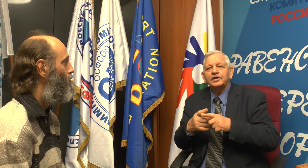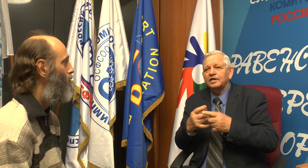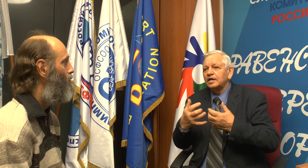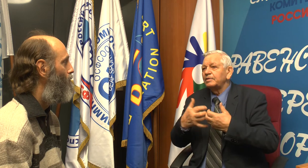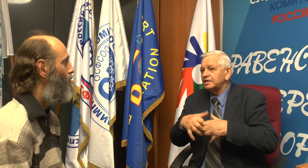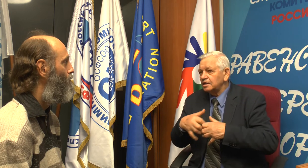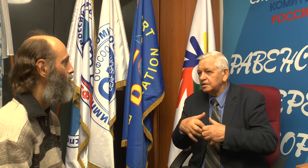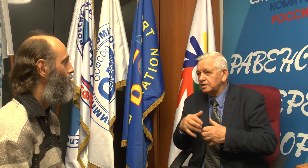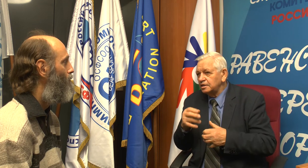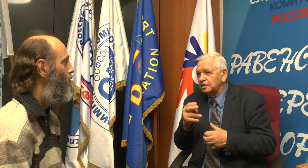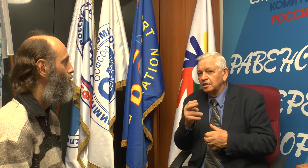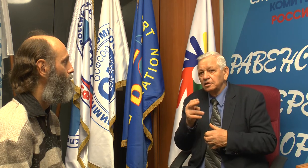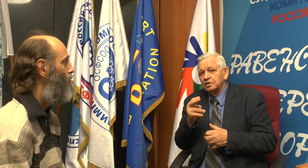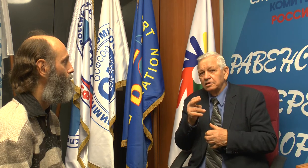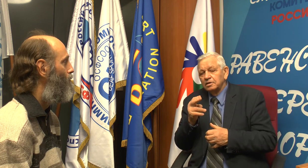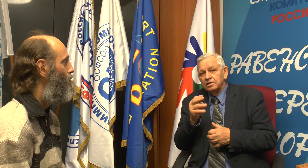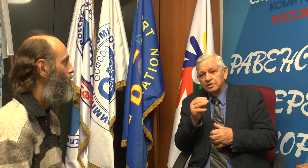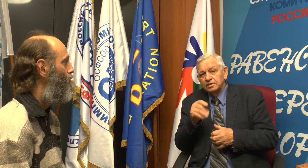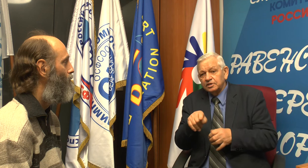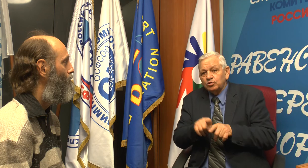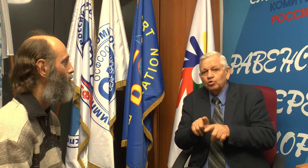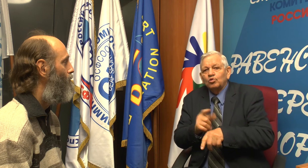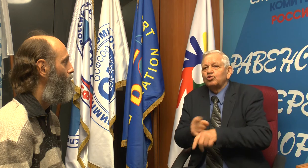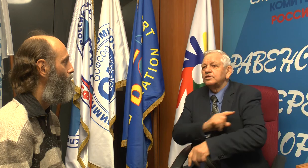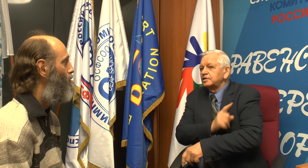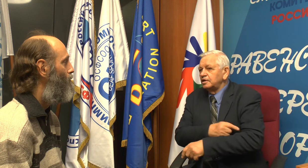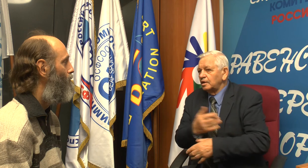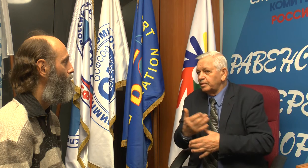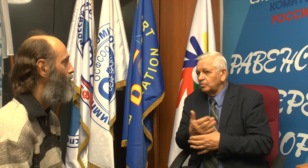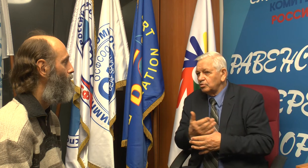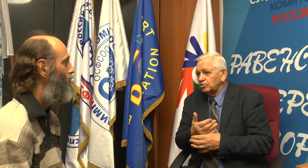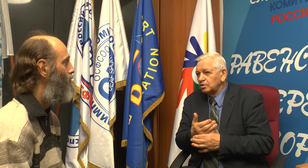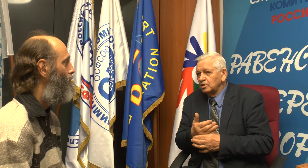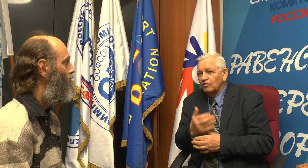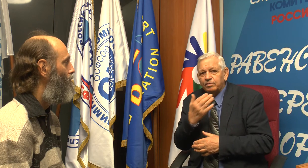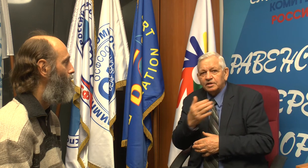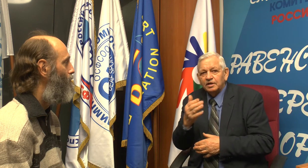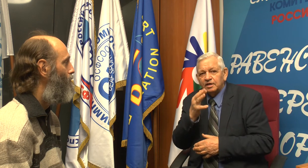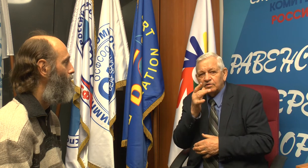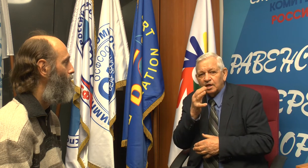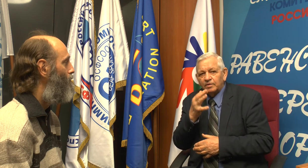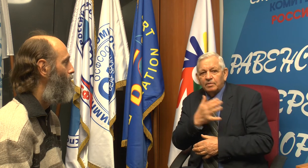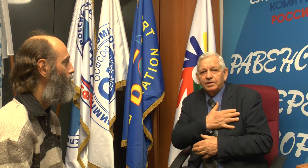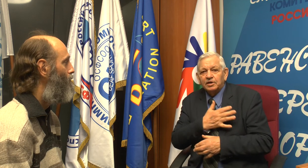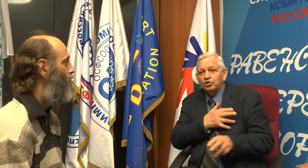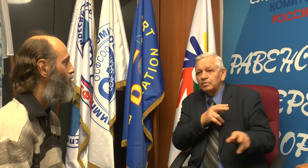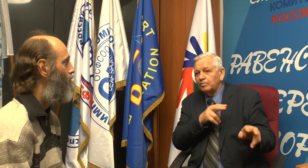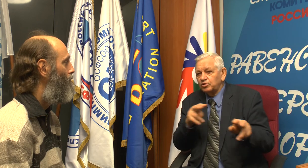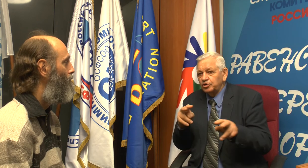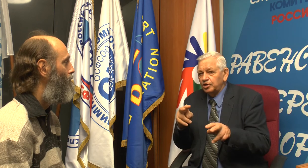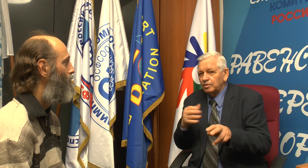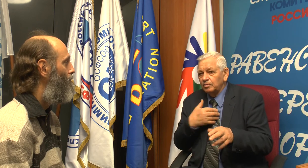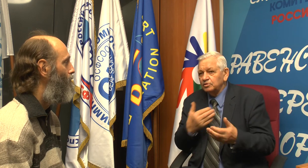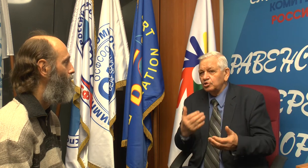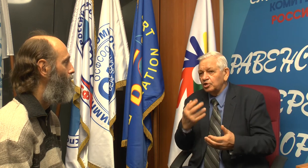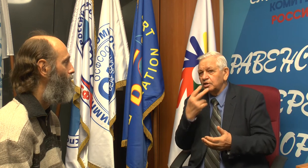техника реабилитации. И это тоже очень сильно поможет. В последнее время, по нашим наблюдениям, мы сейчас